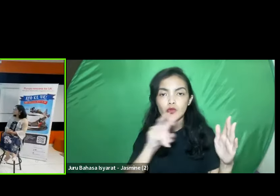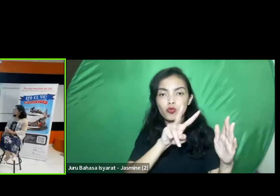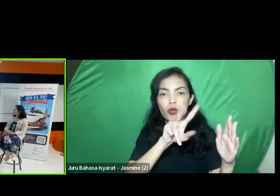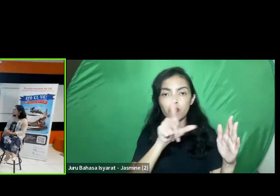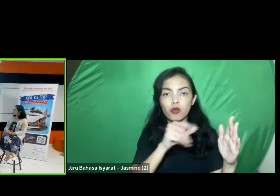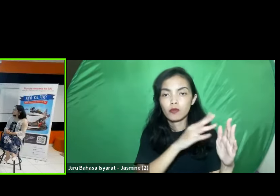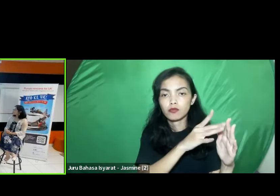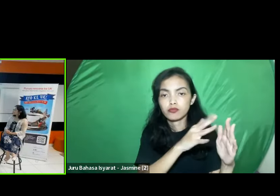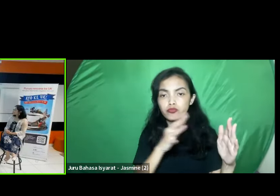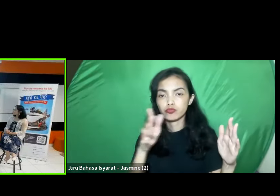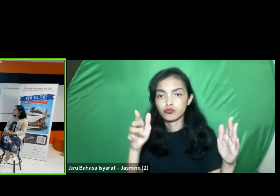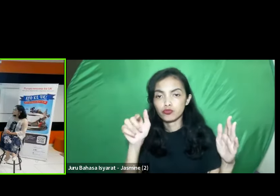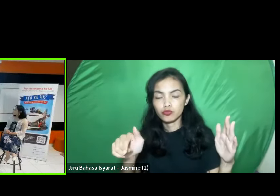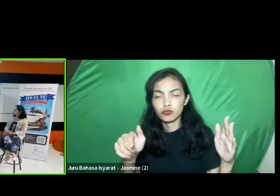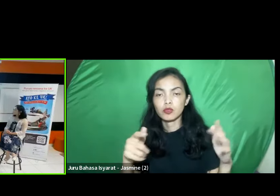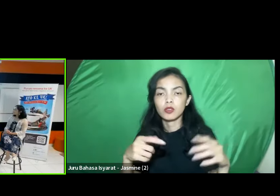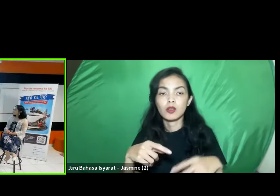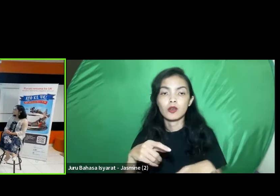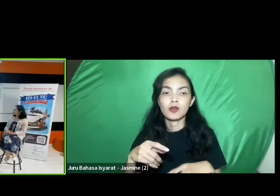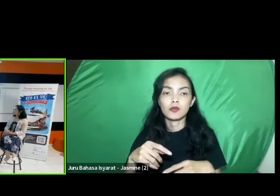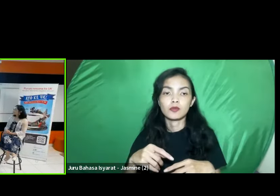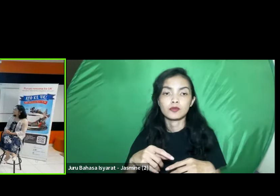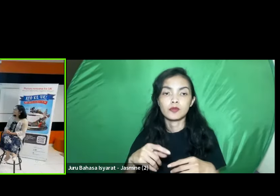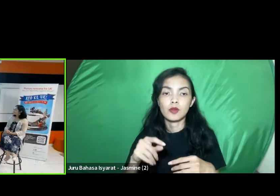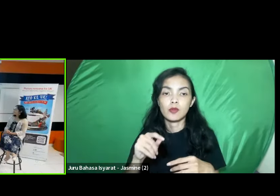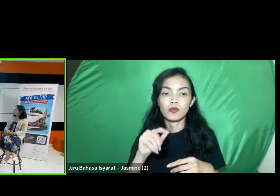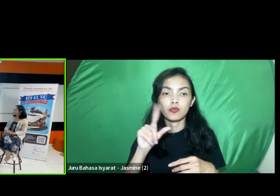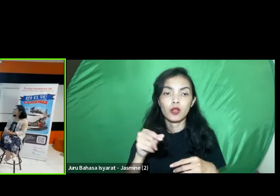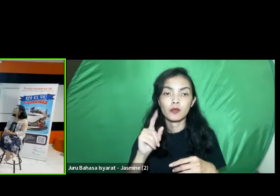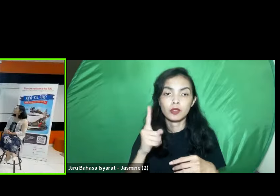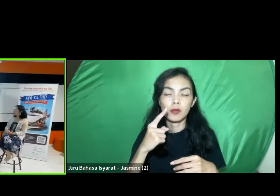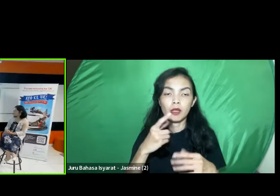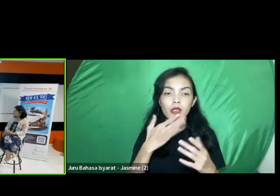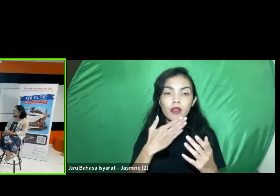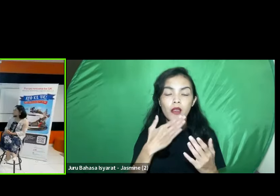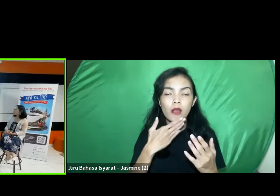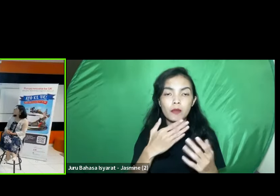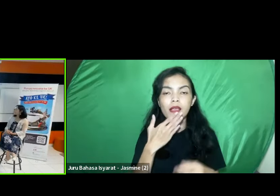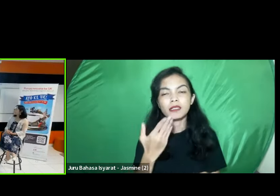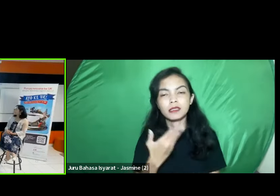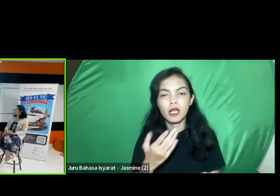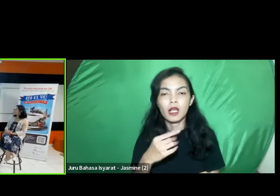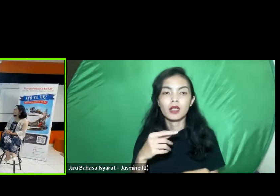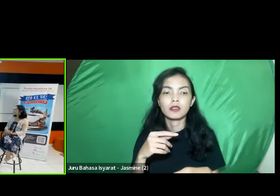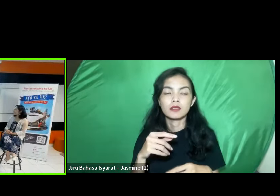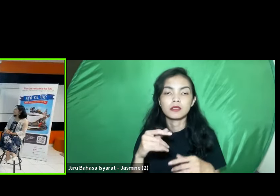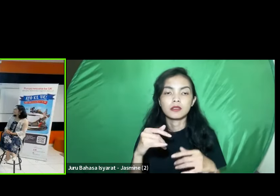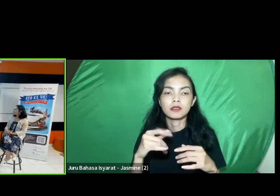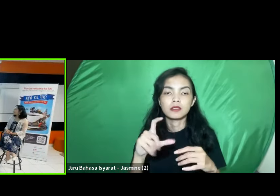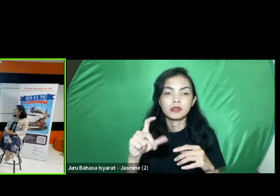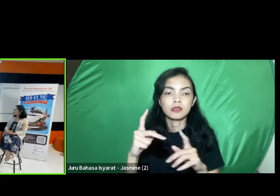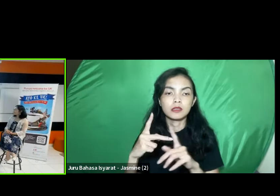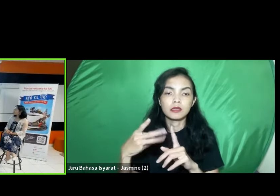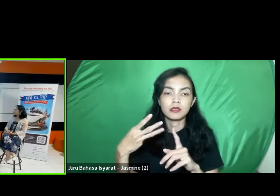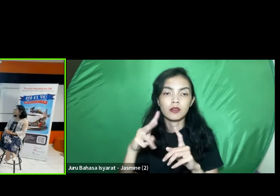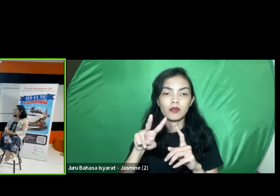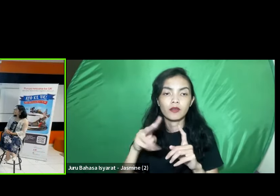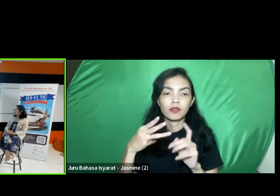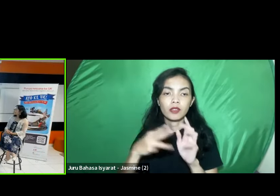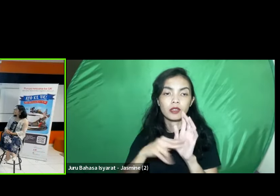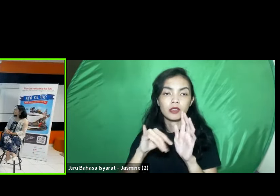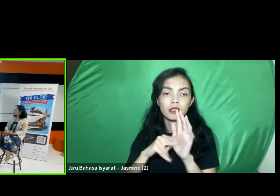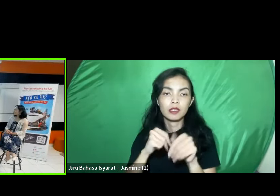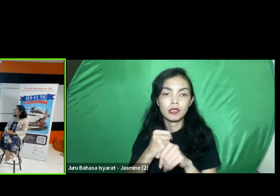pertama nyari-nyari bank soal-soal atau misal pertanya-pertanyaan interview yang comen apaan sih gitu kan recap semua tuh di